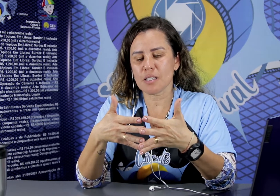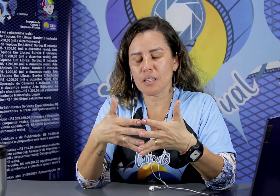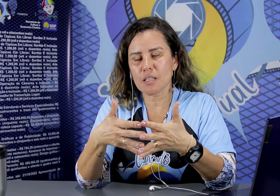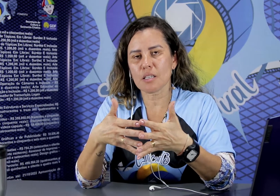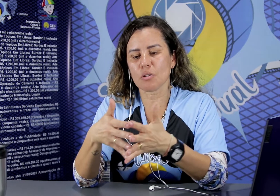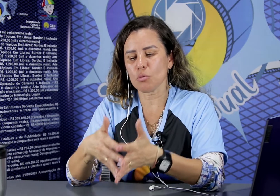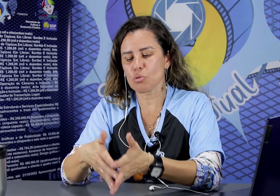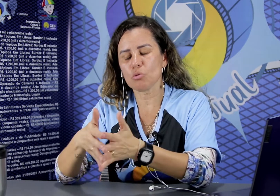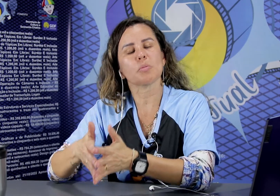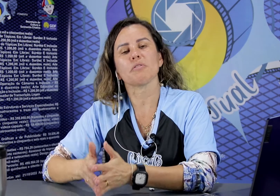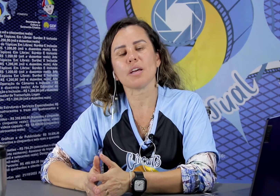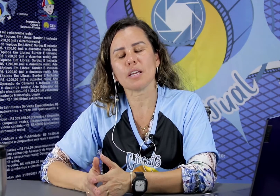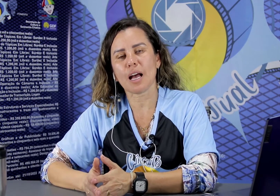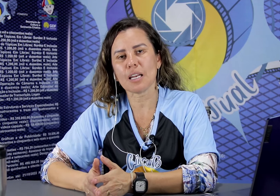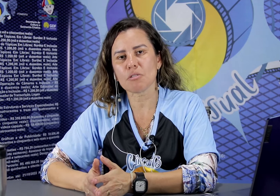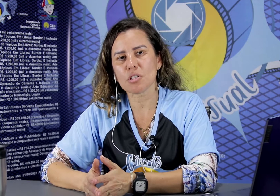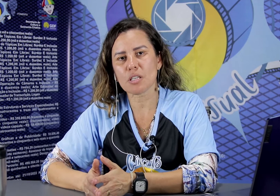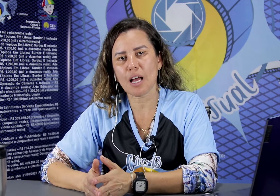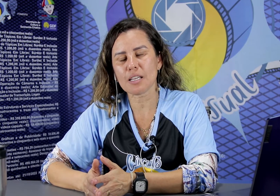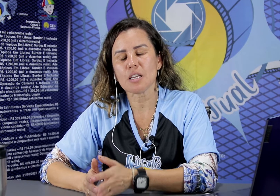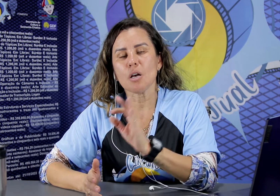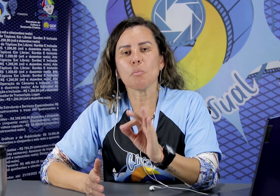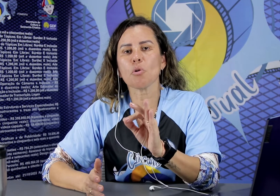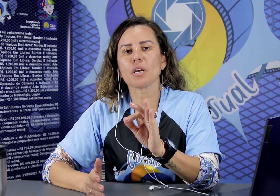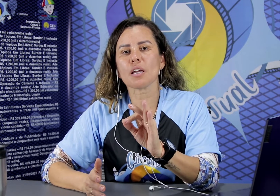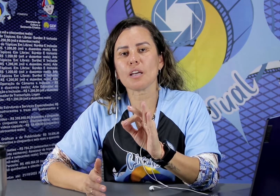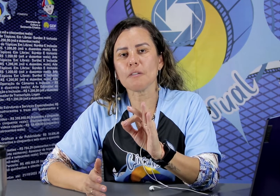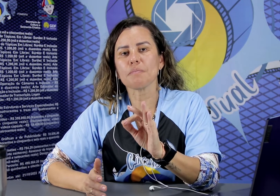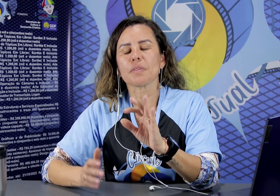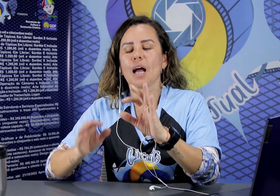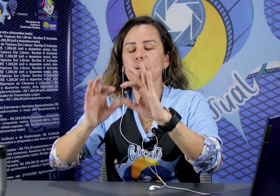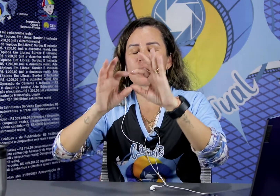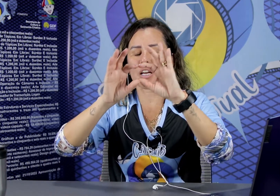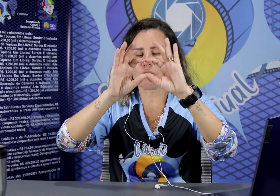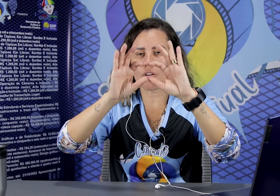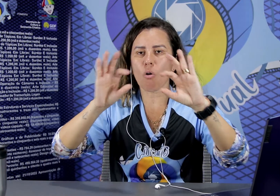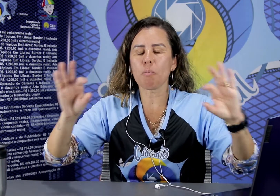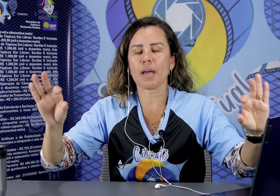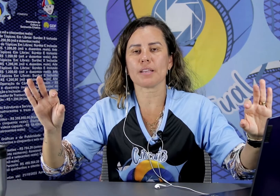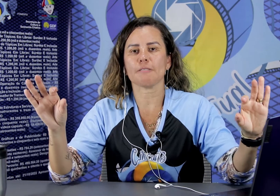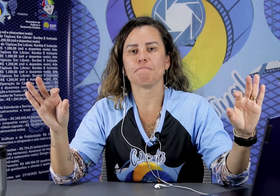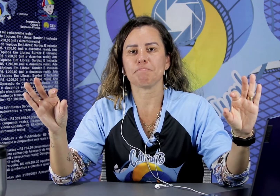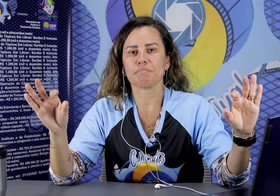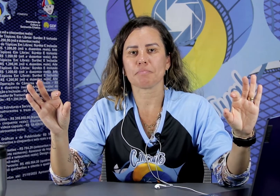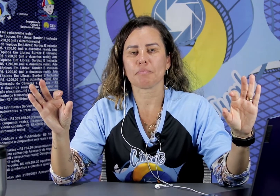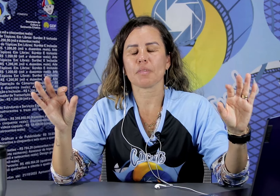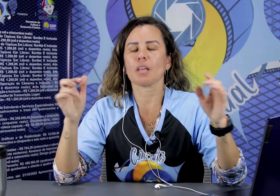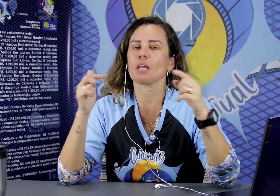assim, o surdo prefere a língua de sinais porque a mensagem vem completa.